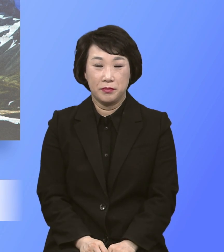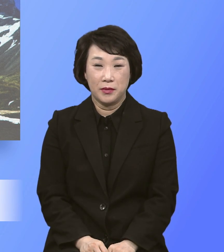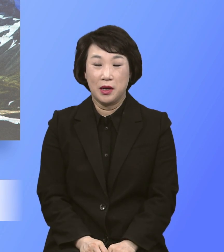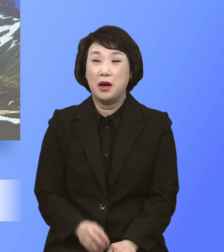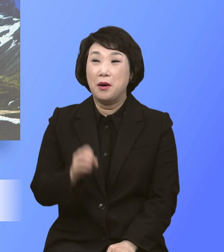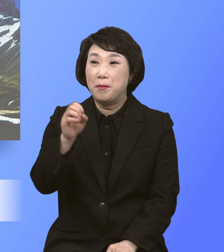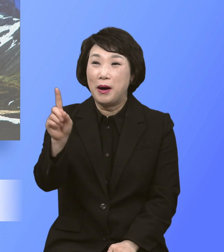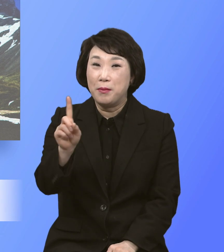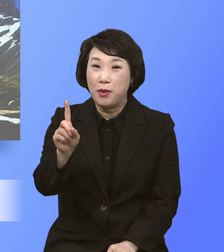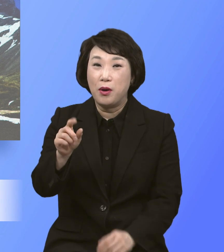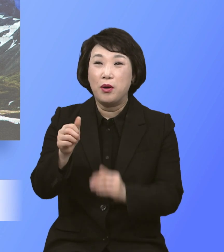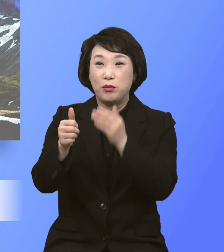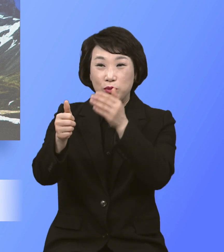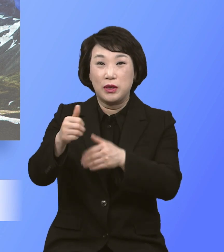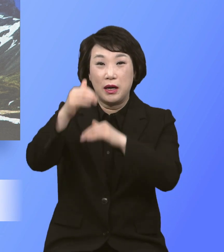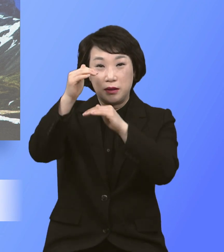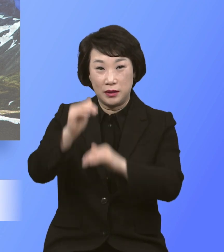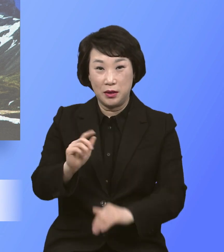뭐라고 말하느냐?